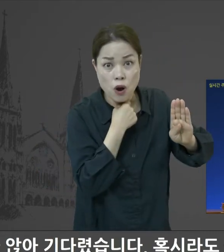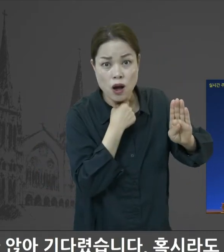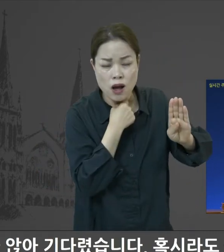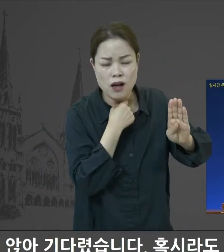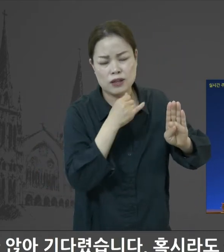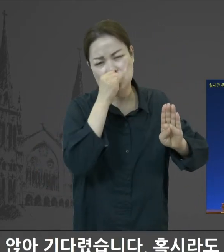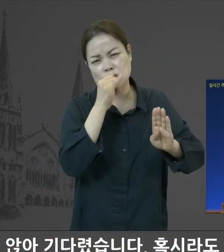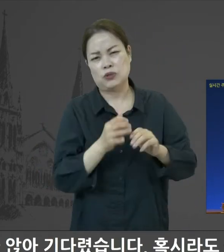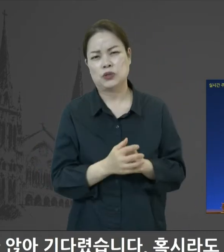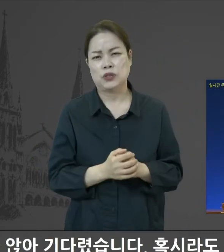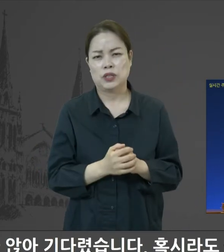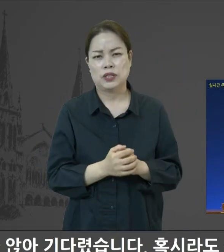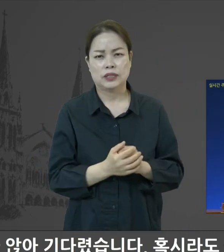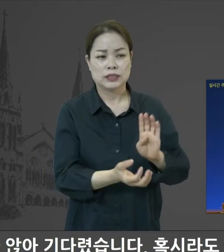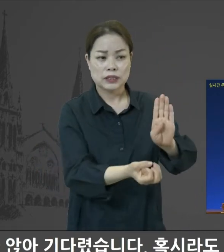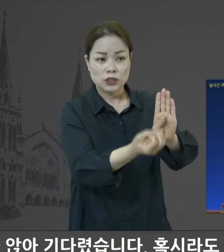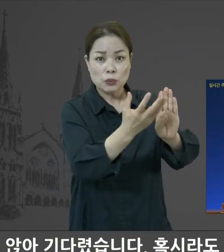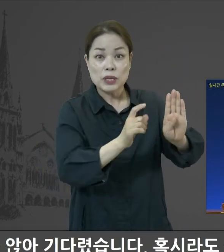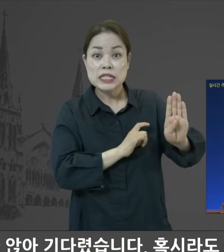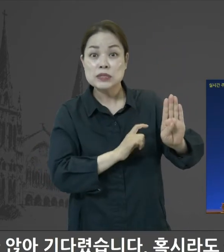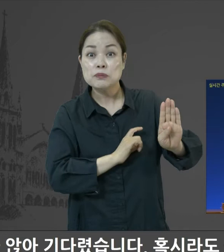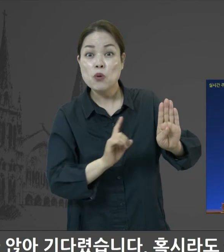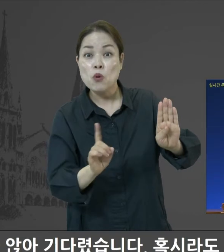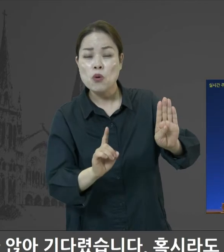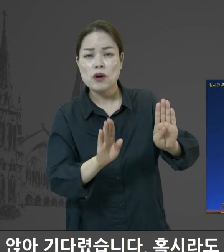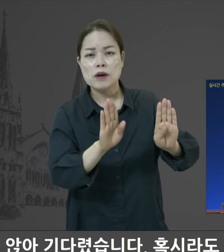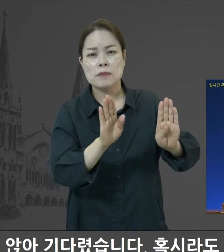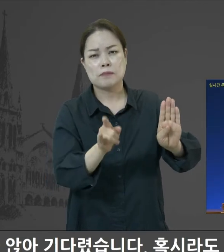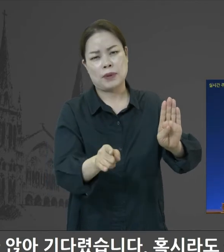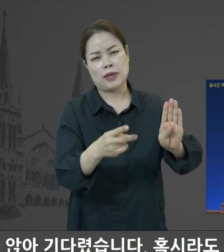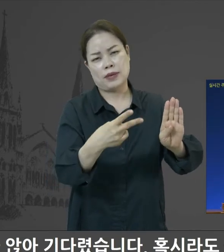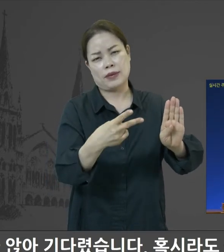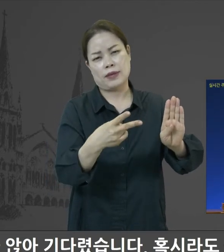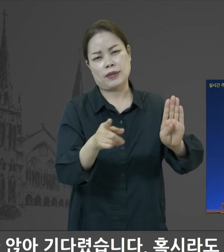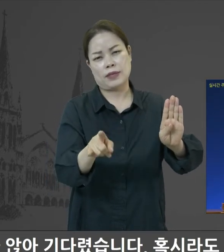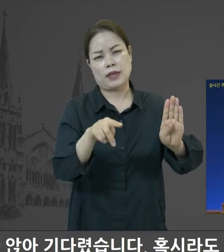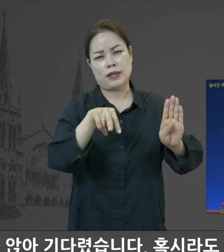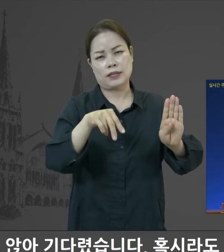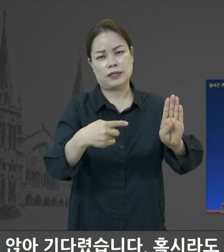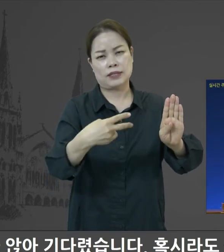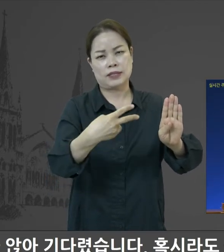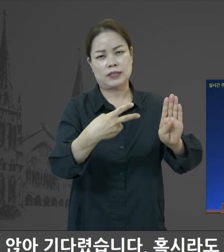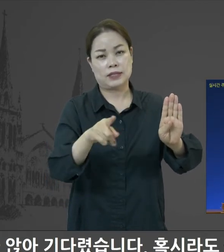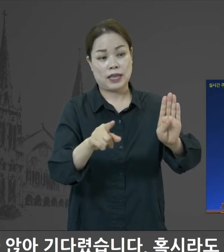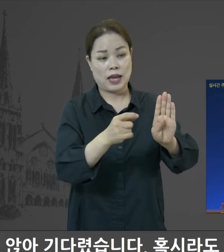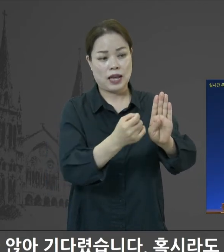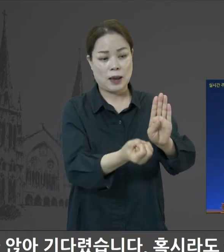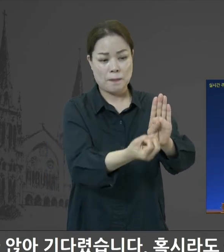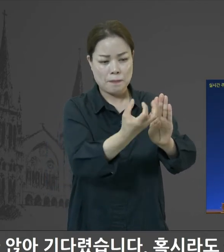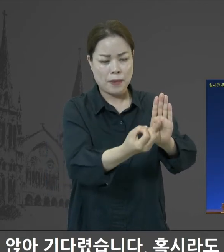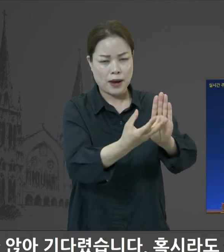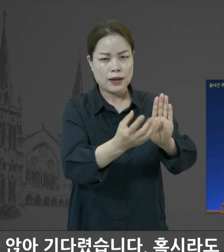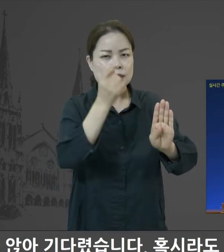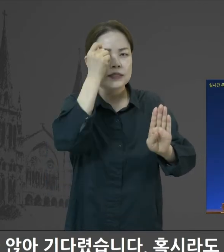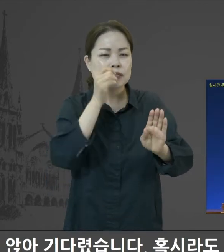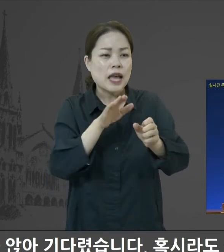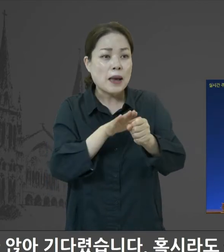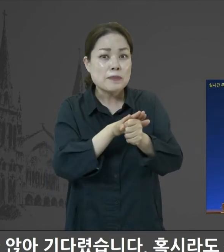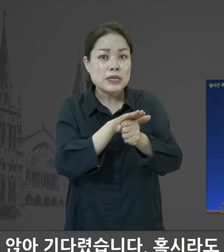것입니다. 그 연못의 이름이 뭐라고요? 베데스다, 자비의 집입니다.